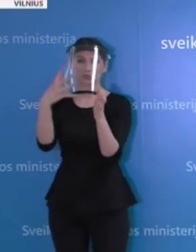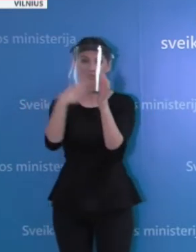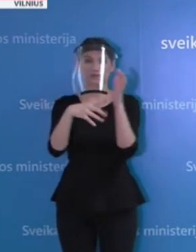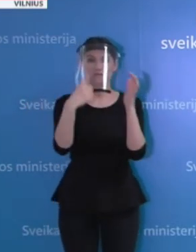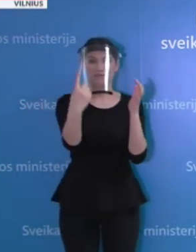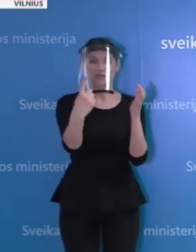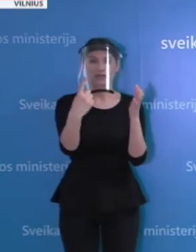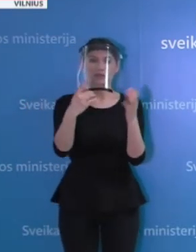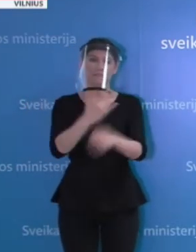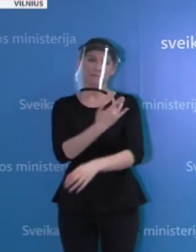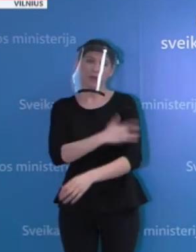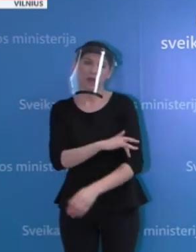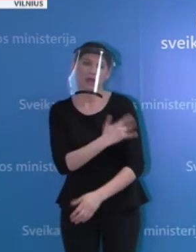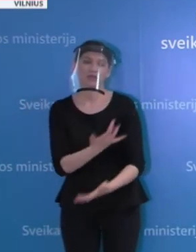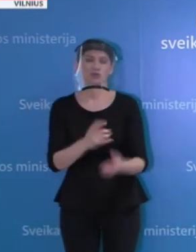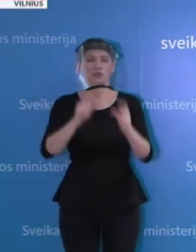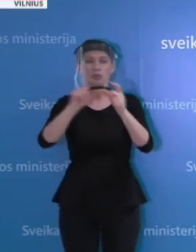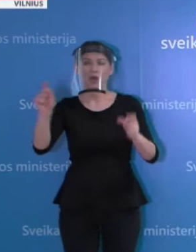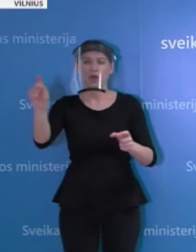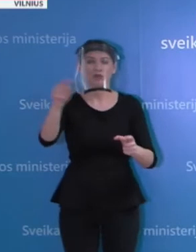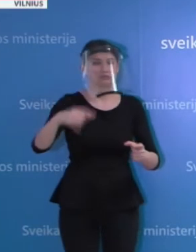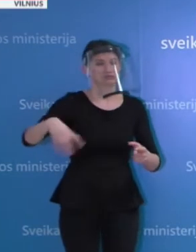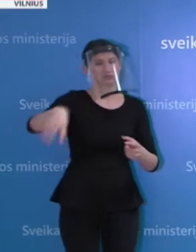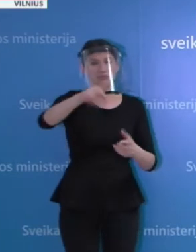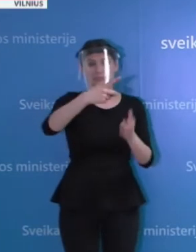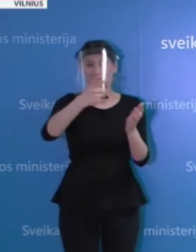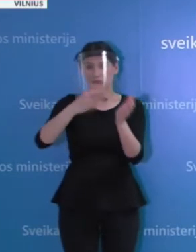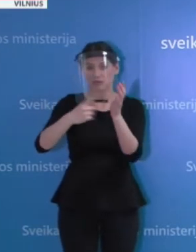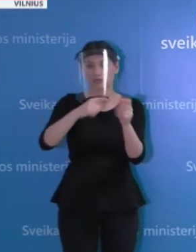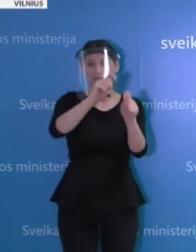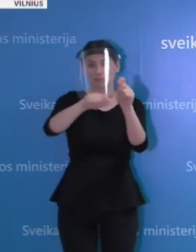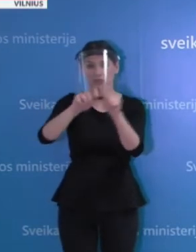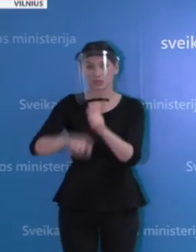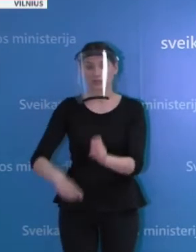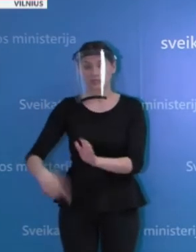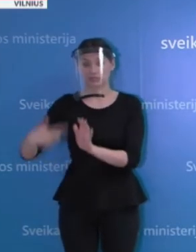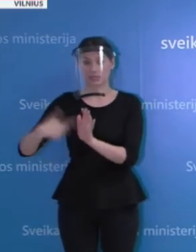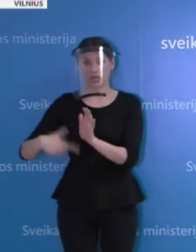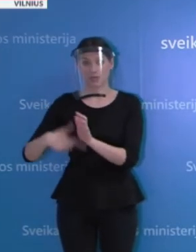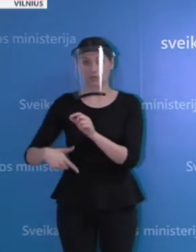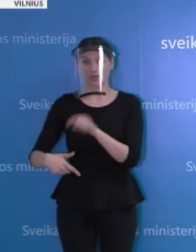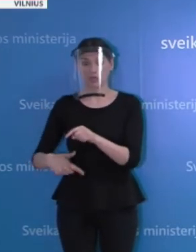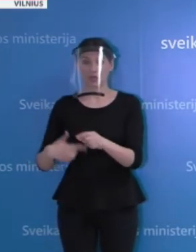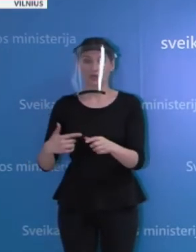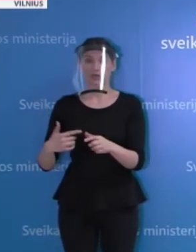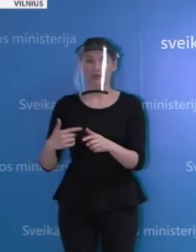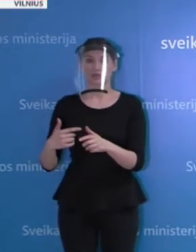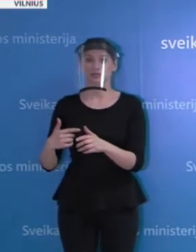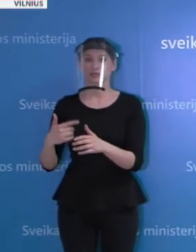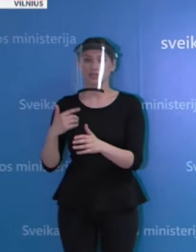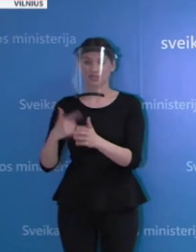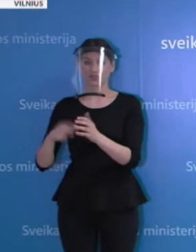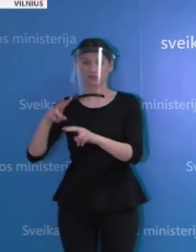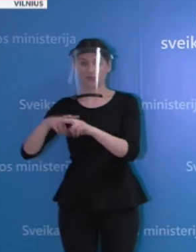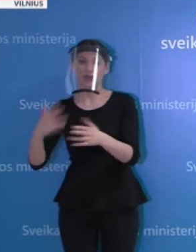791 prekybos ir paslaugų teikimo vieta Lietuvoje ir 70 jų arba 8%